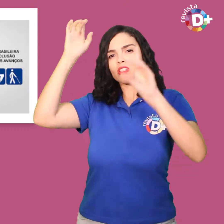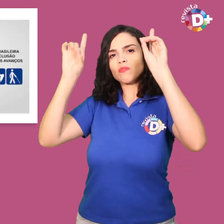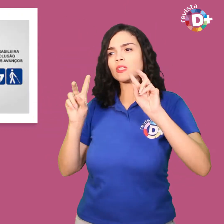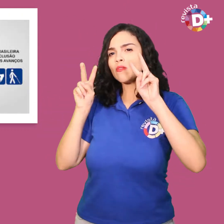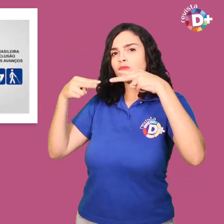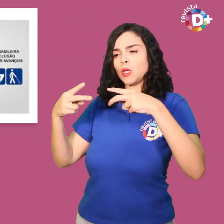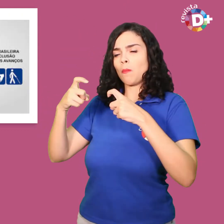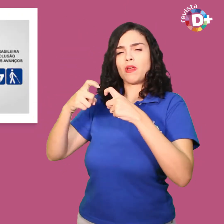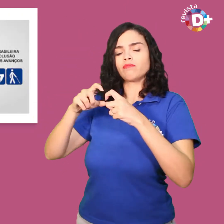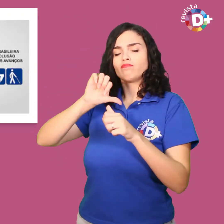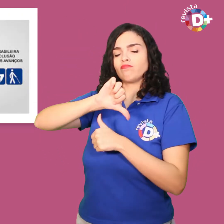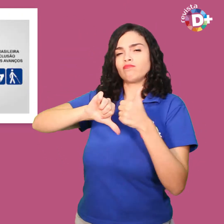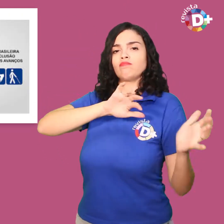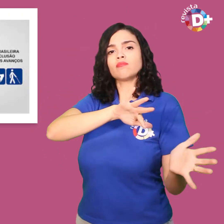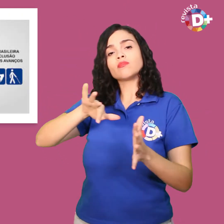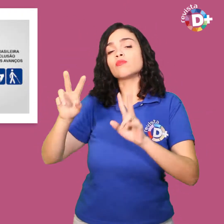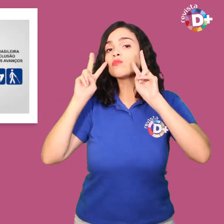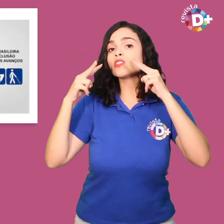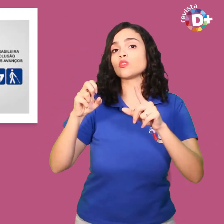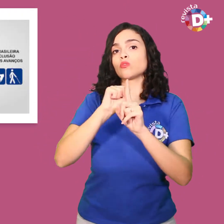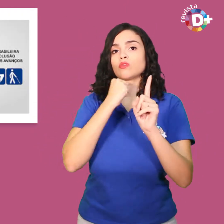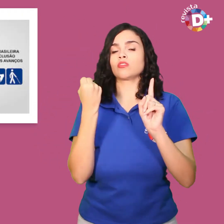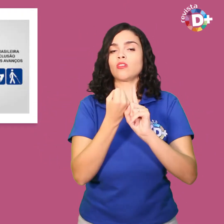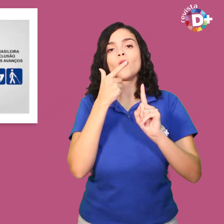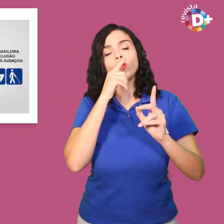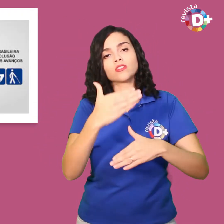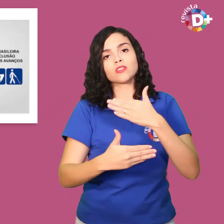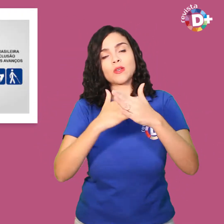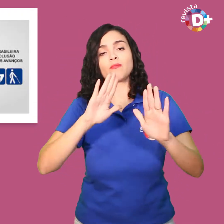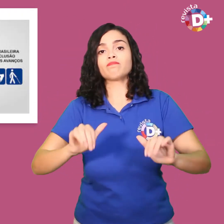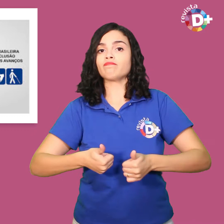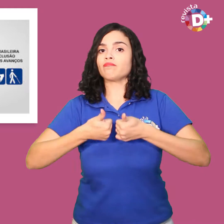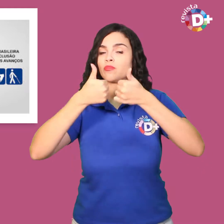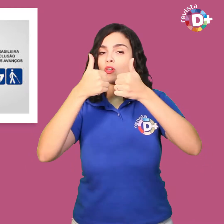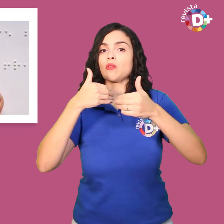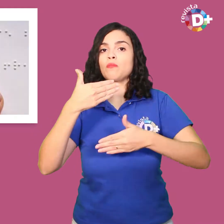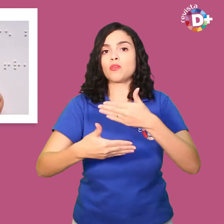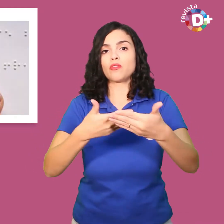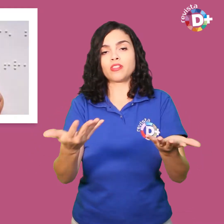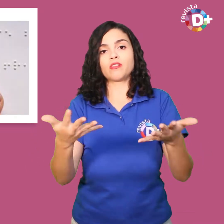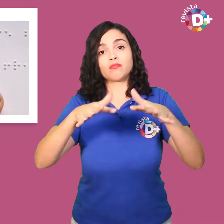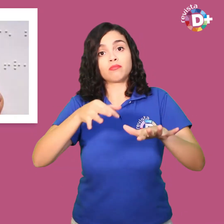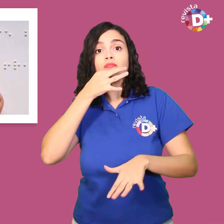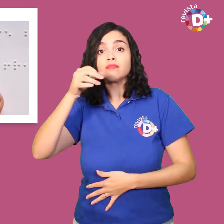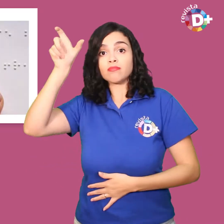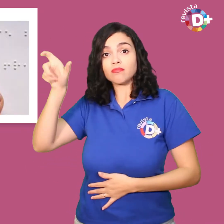social, corroborando ainda mais para o fortalecimento do processo inclusivo, diz Luciane, reforçando